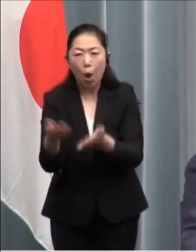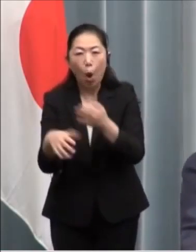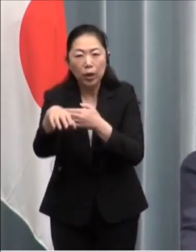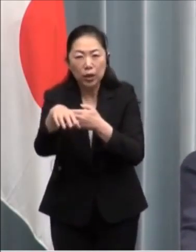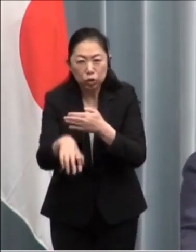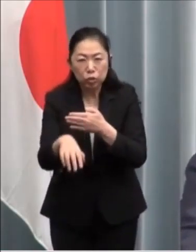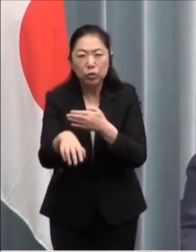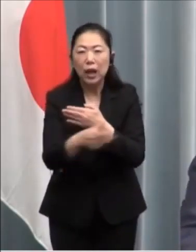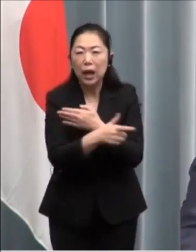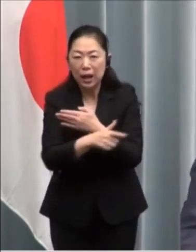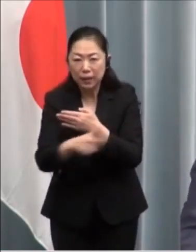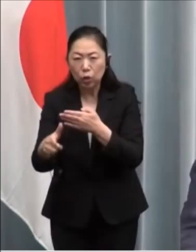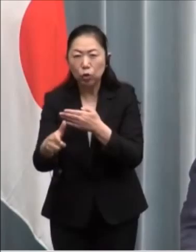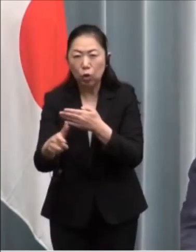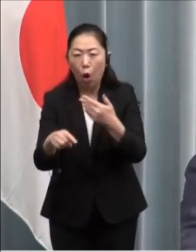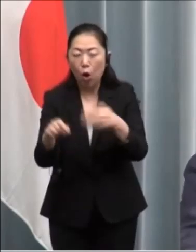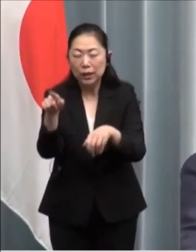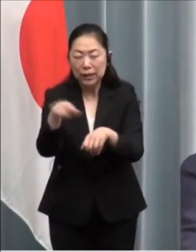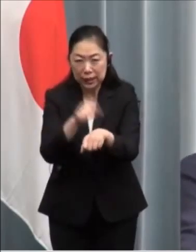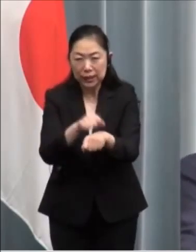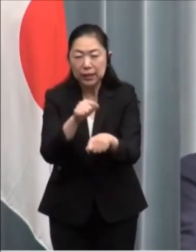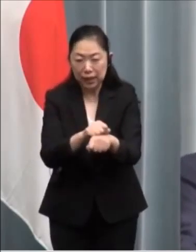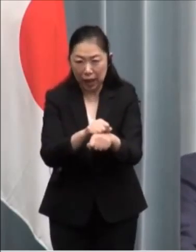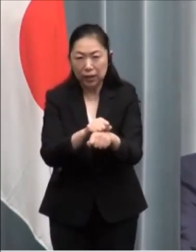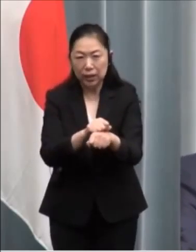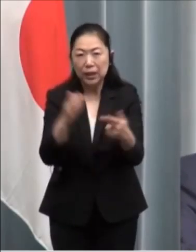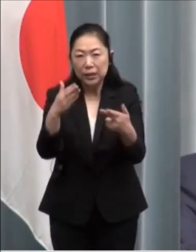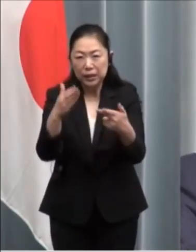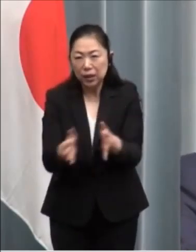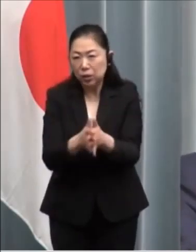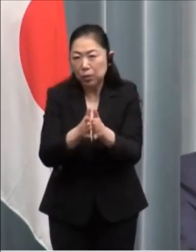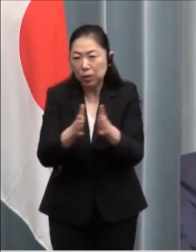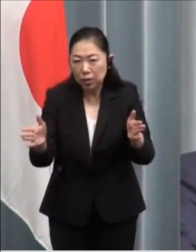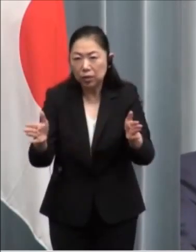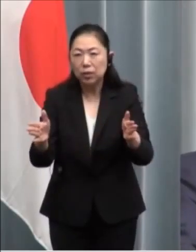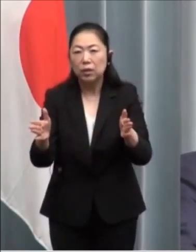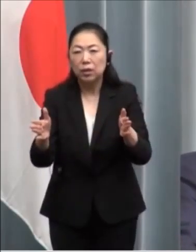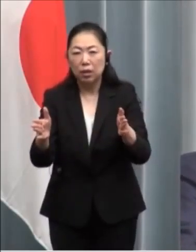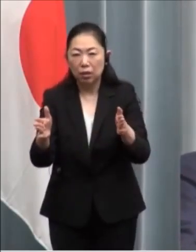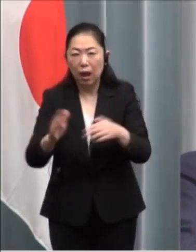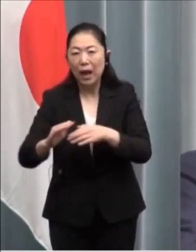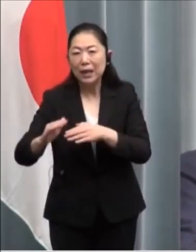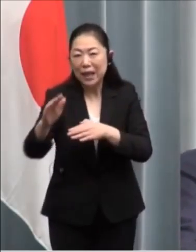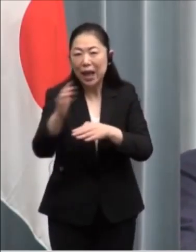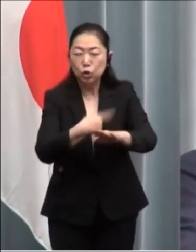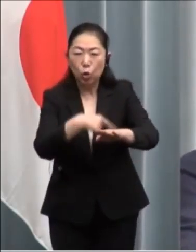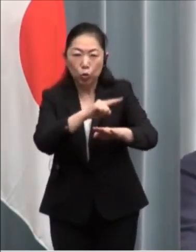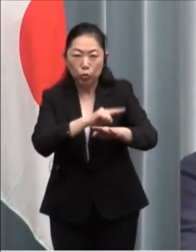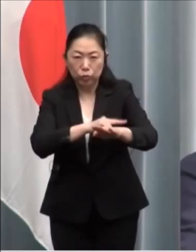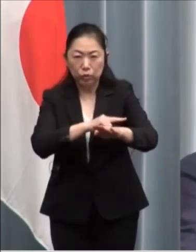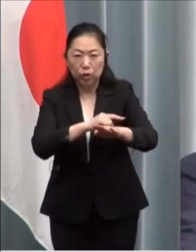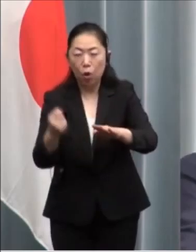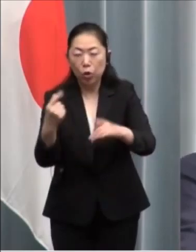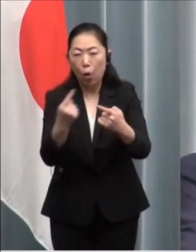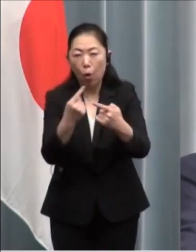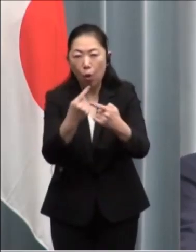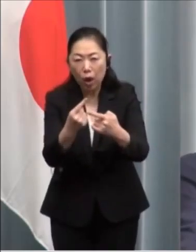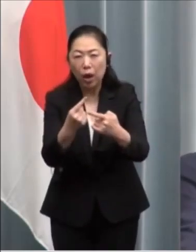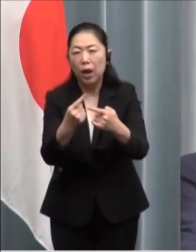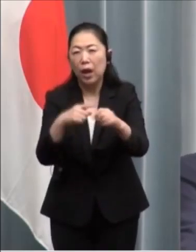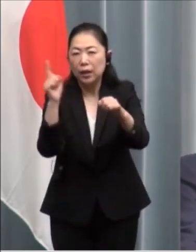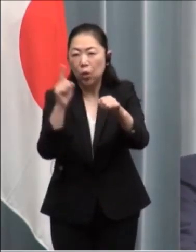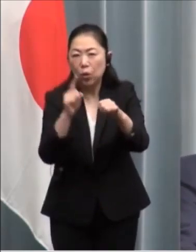人材確保を進めるとともに、生産性革命や地方創生の進化、成長力の強化に資